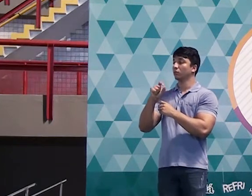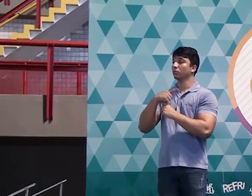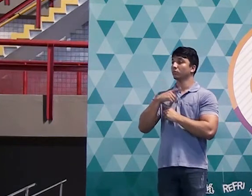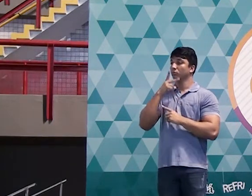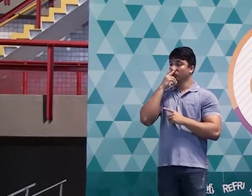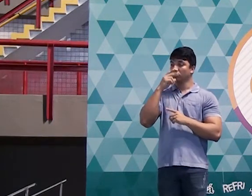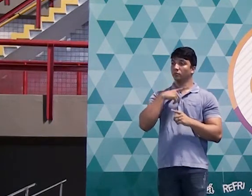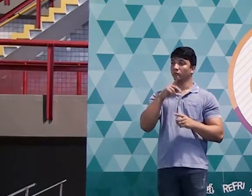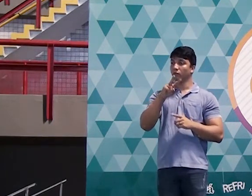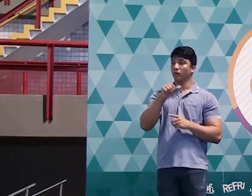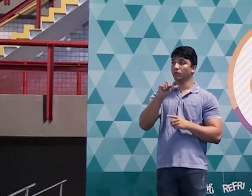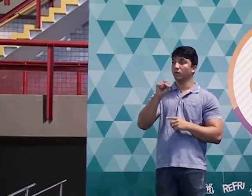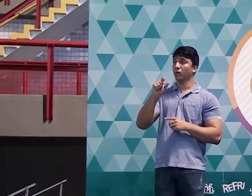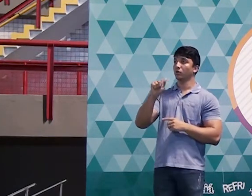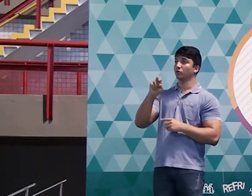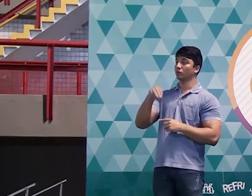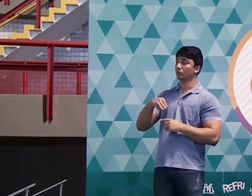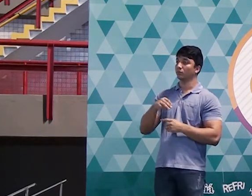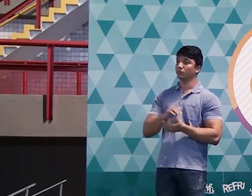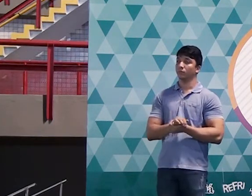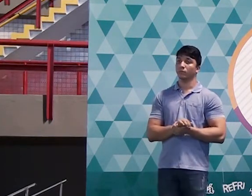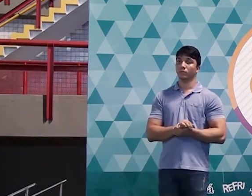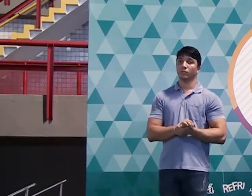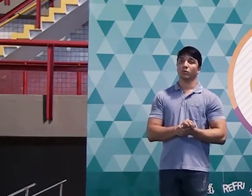relação de vassalagem. Vamos lá. A.